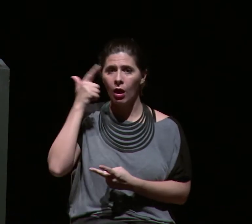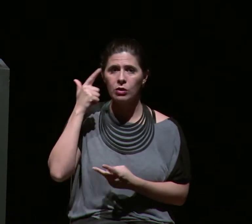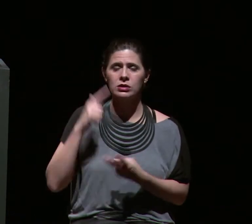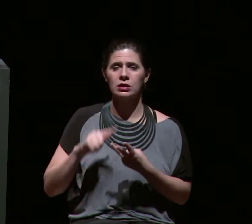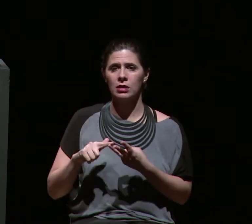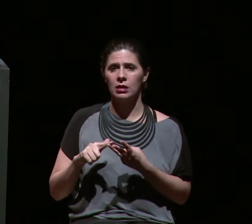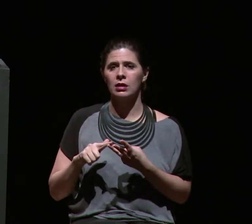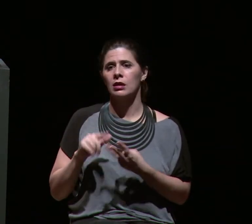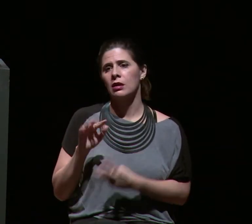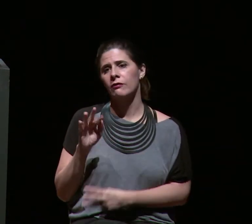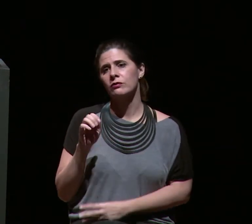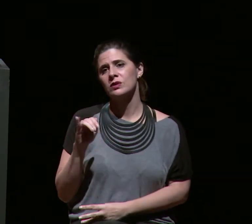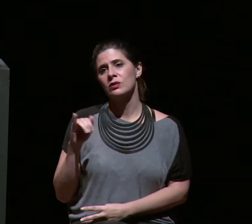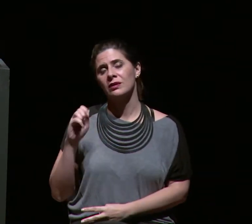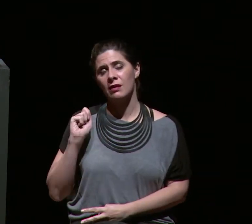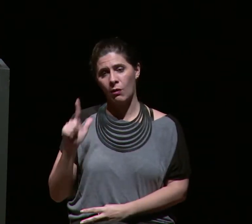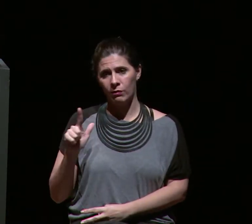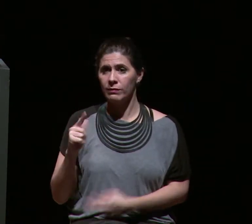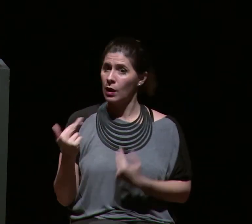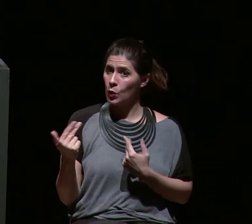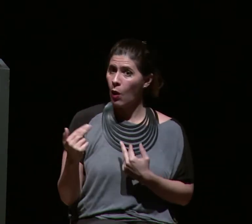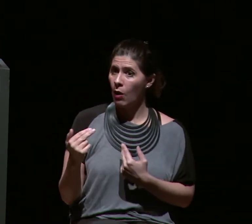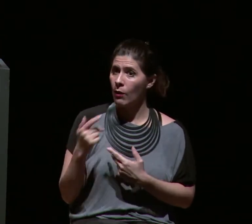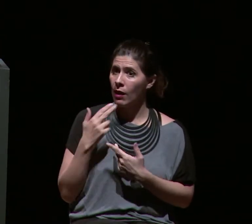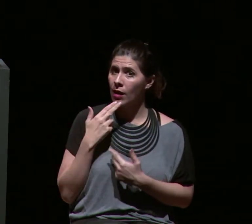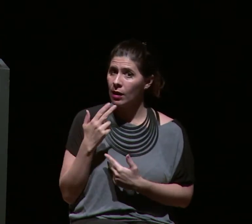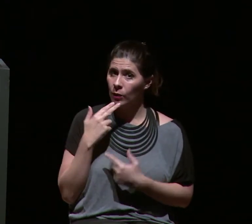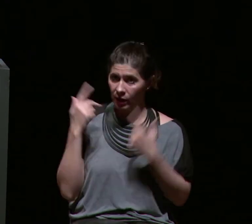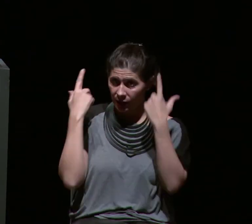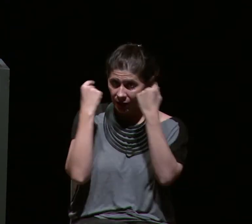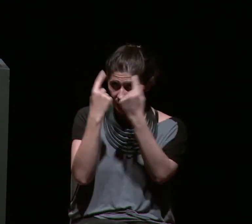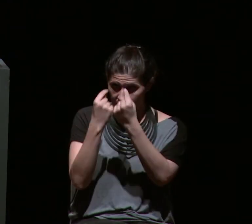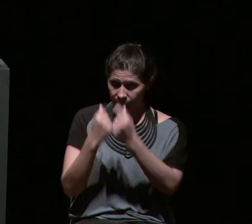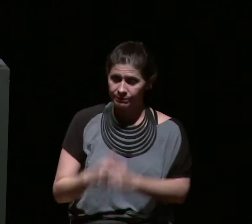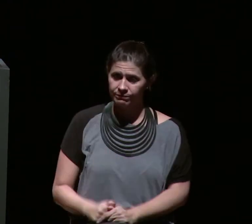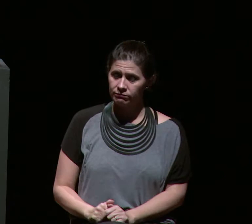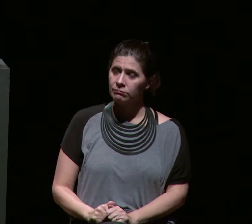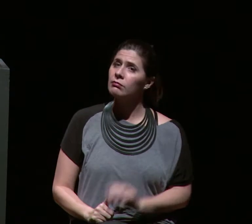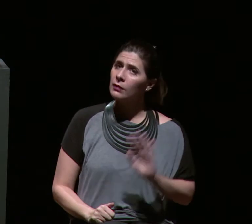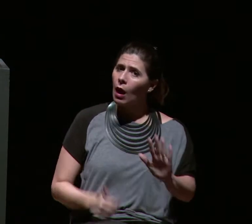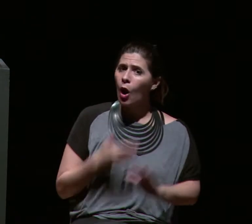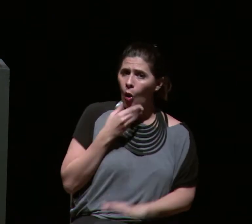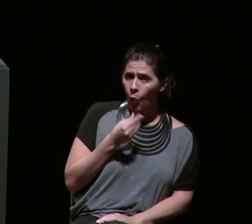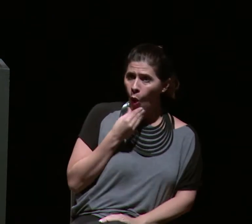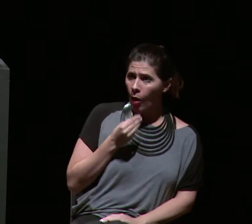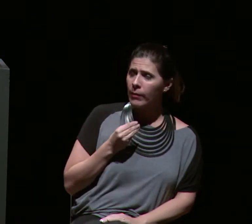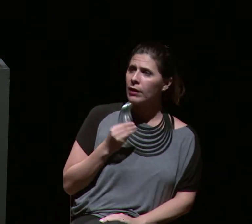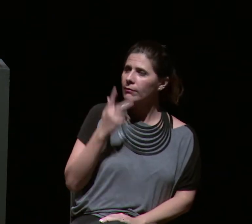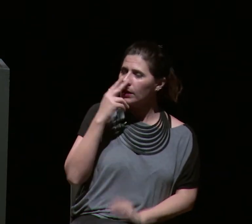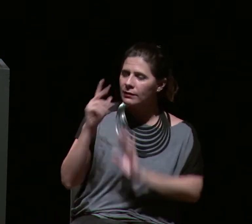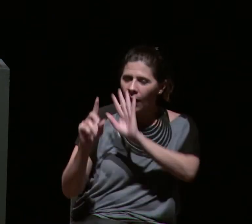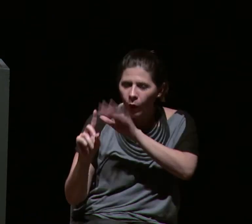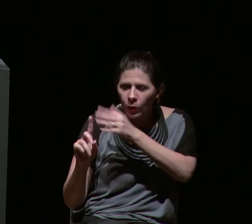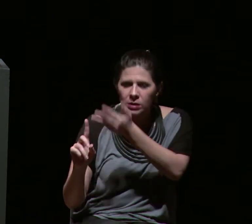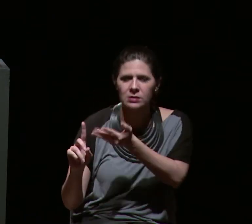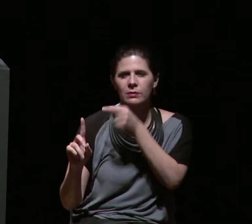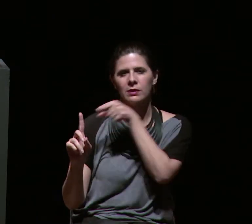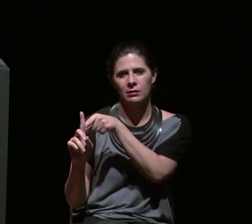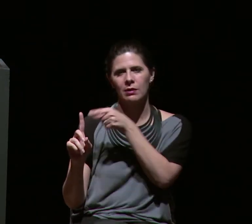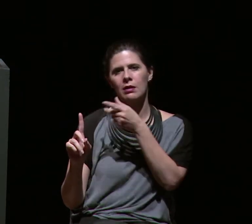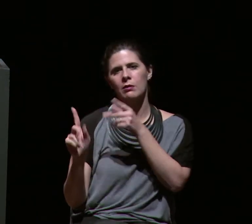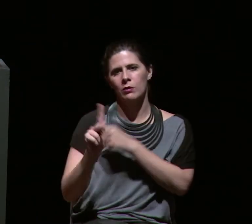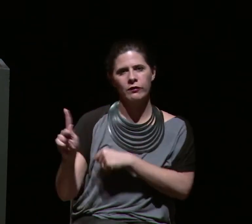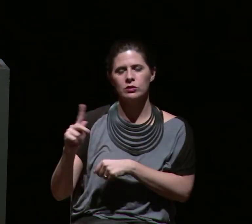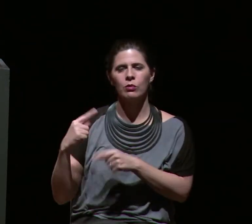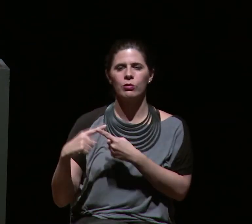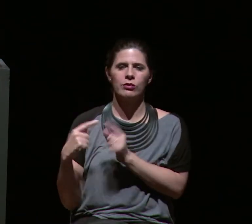grega. Eu acho muito bonito esse reconhecimento que o Renato faz de um professor que o marcou profundamente ao longo da vida. Em